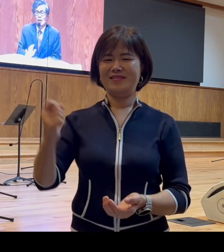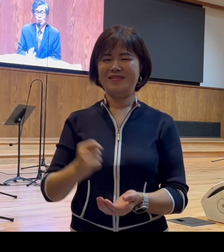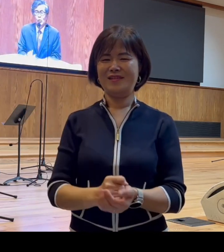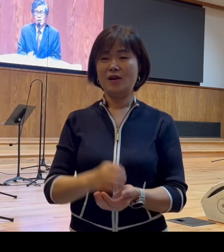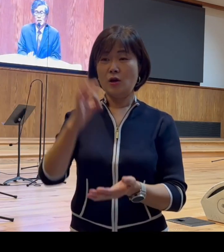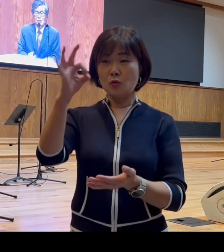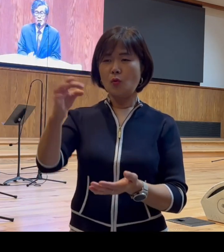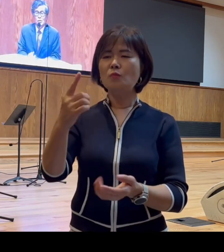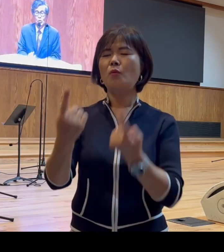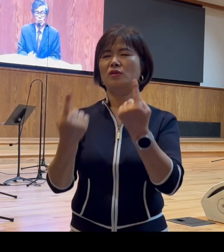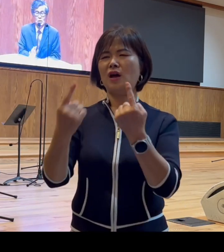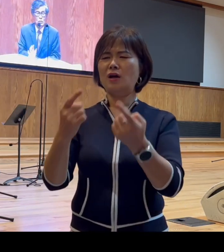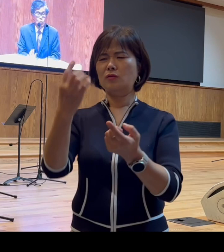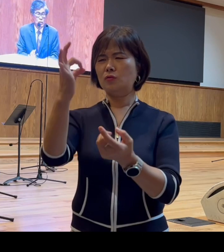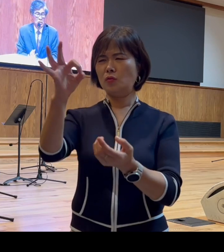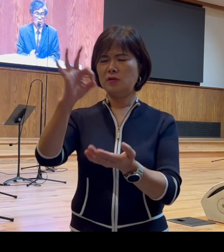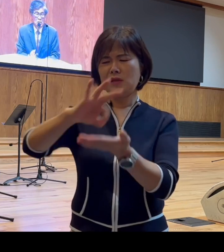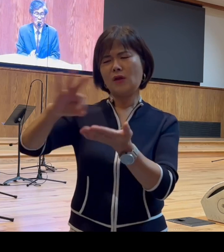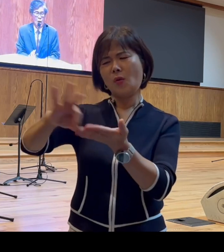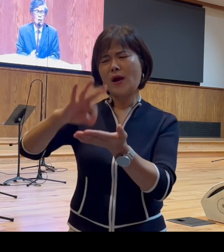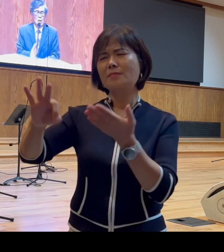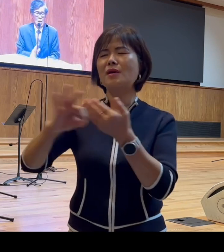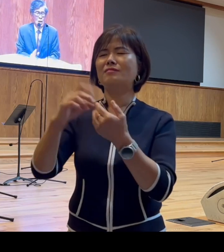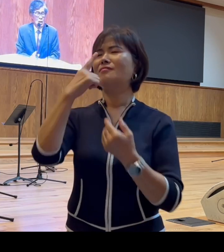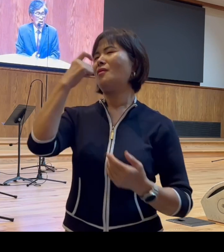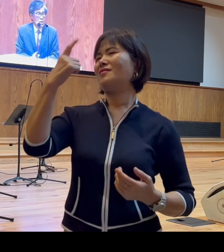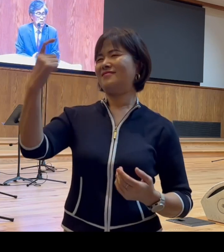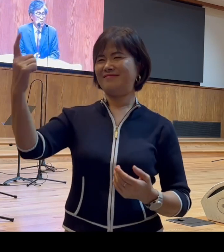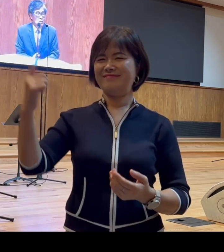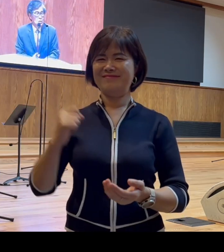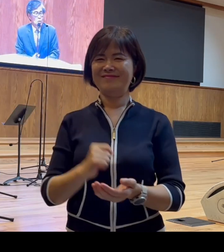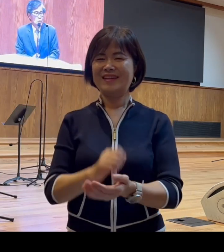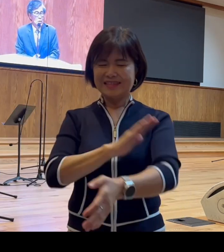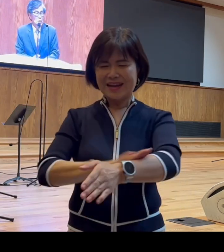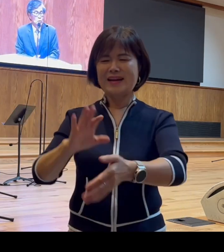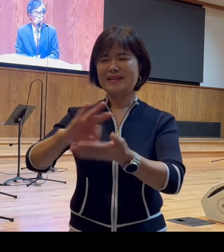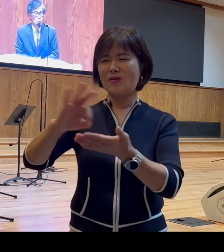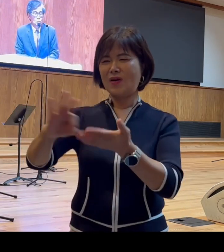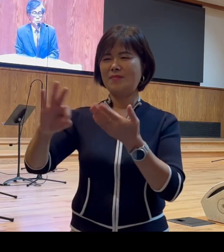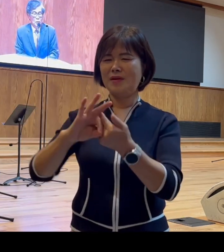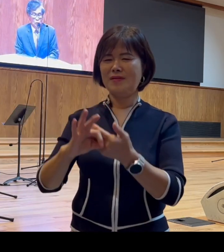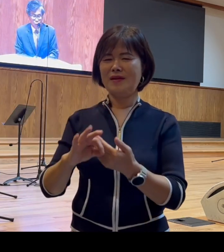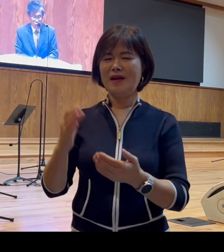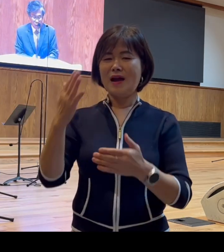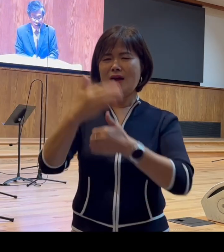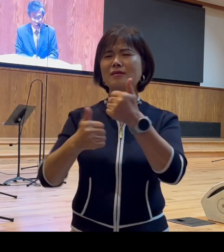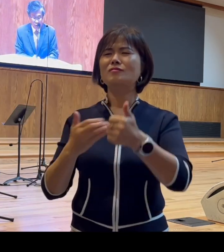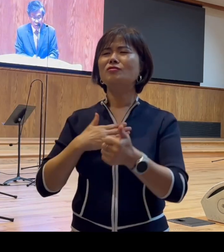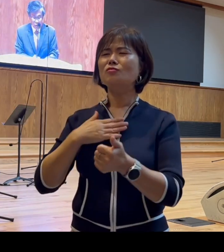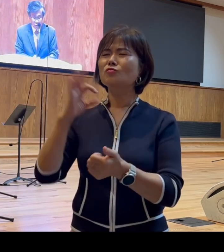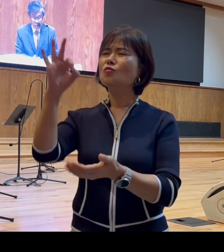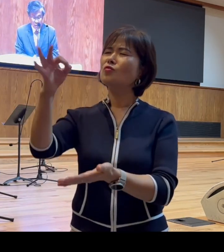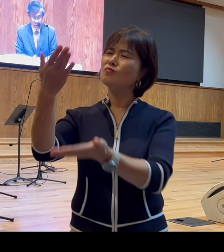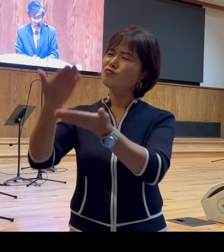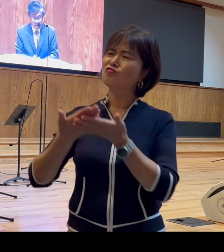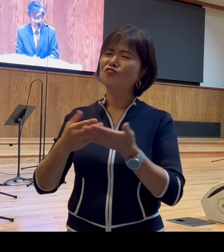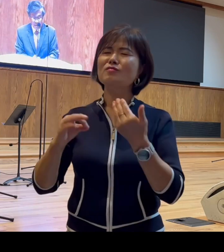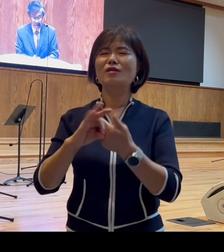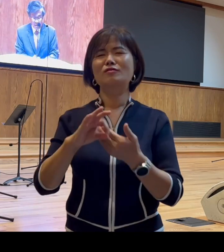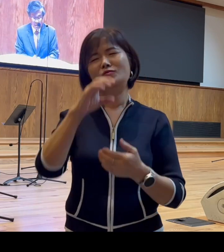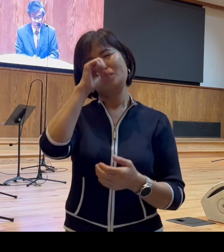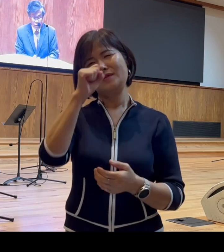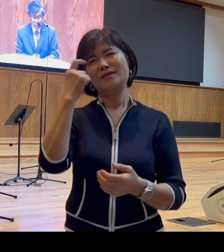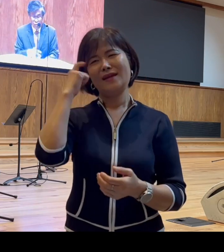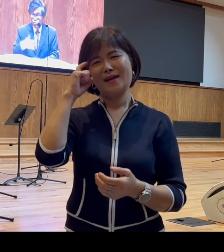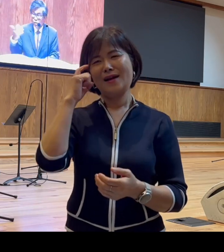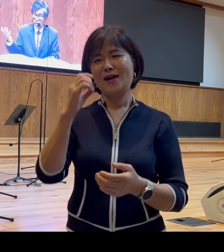돈 자체가 폼이 있는 게 아니라 돈은 쓸 때 폼 나는 거잖아요. 이러면 하나님 저도 좀 돈 좀 손에 쥐게 해주세요. 뭐 이런 바람